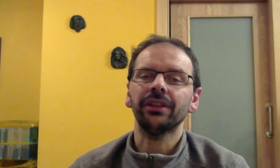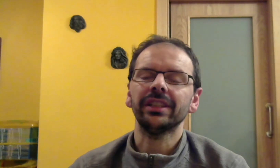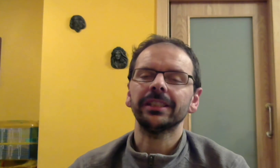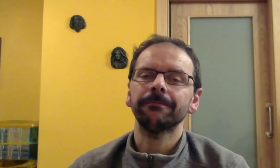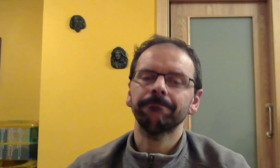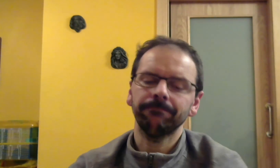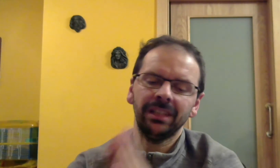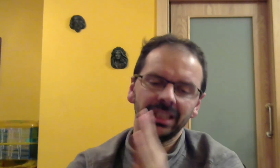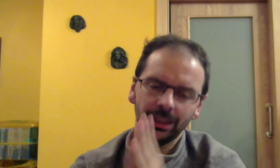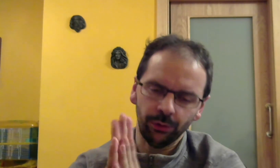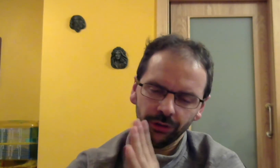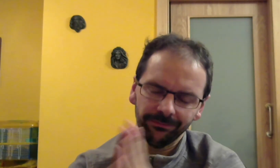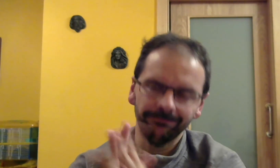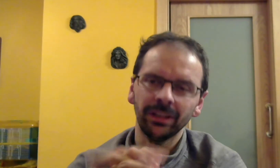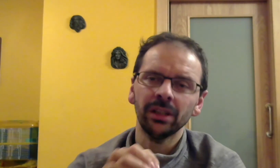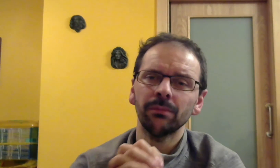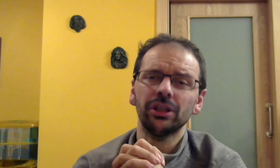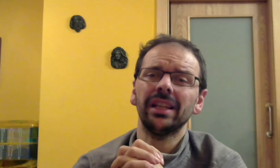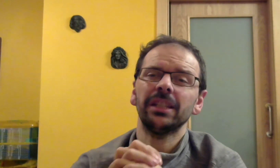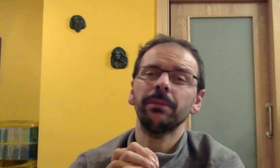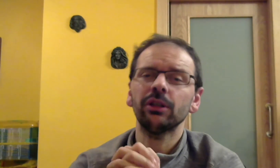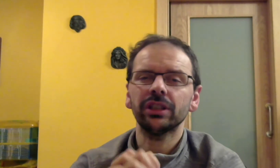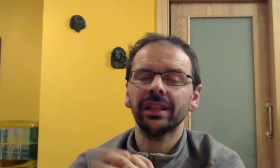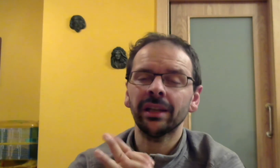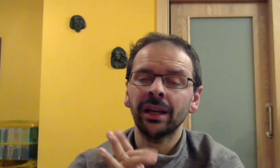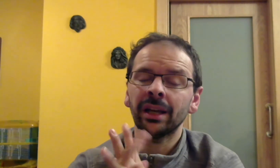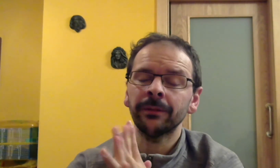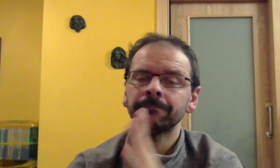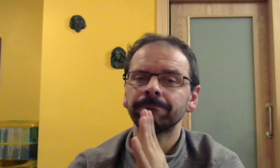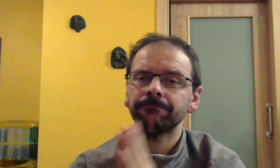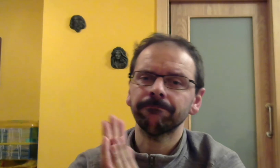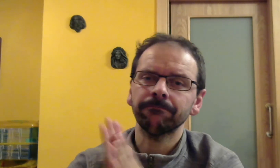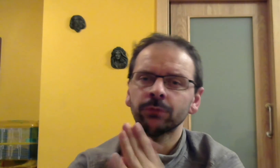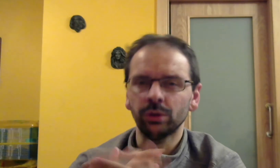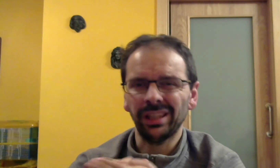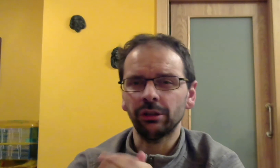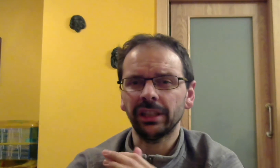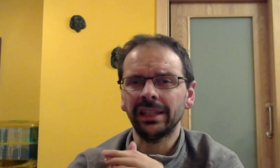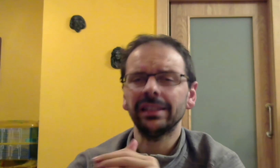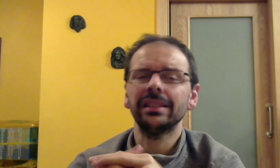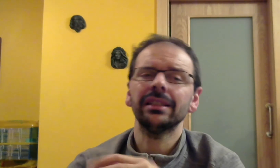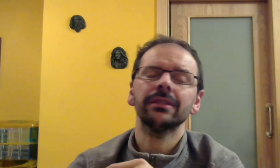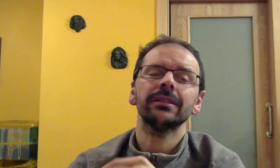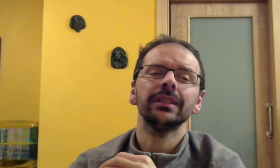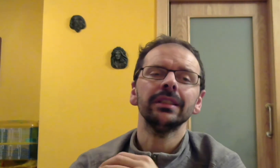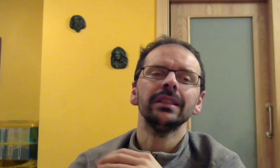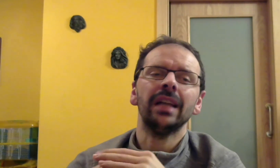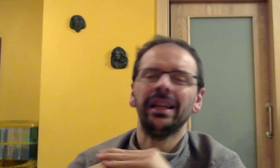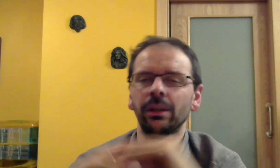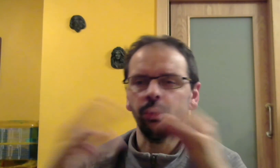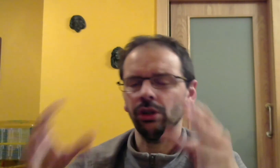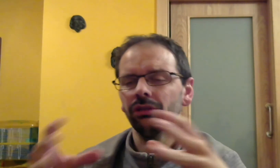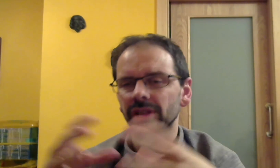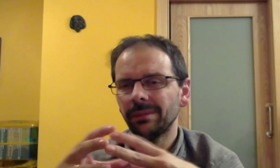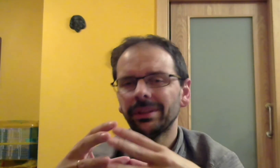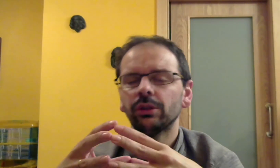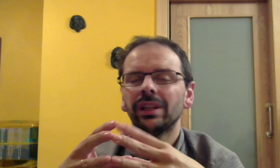incorporaciones. Así que bueno, pues nada, espero que os haya gustado este análisis. Haré uno siempre, todas las